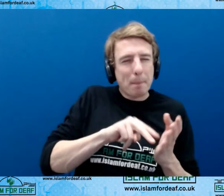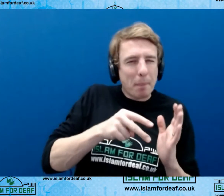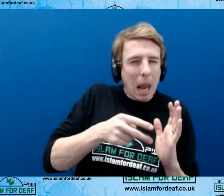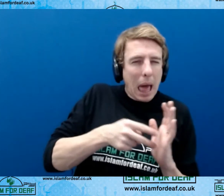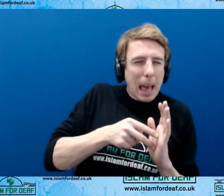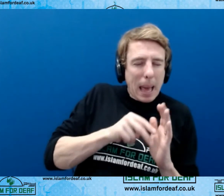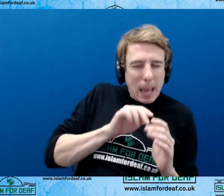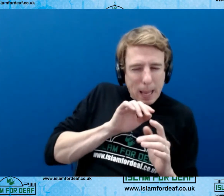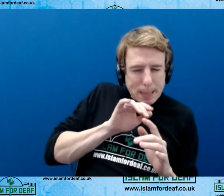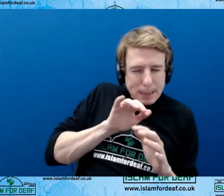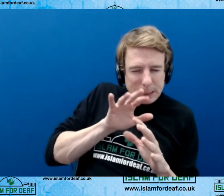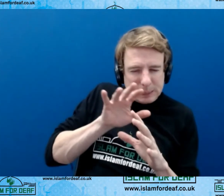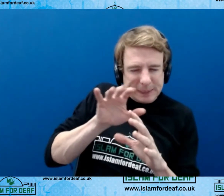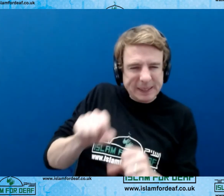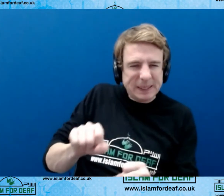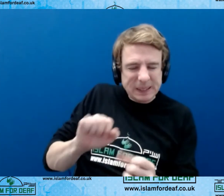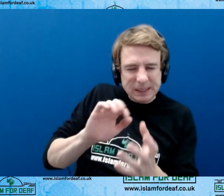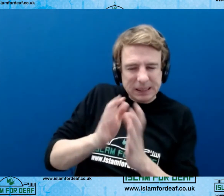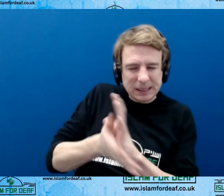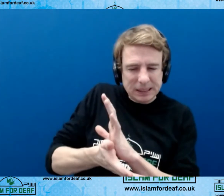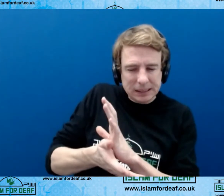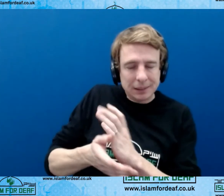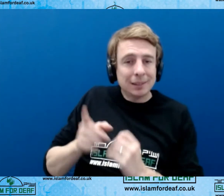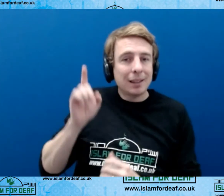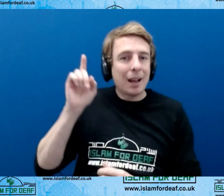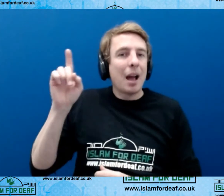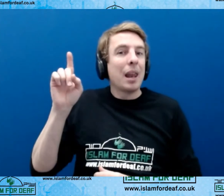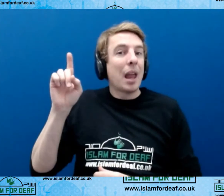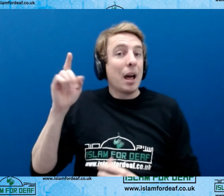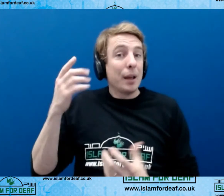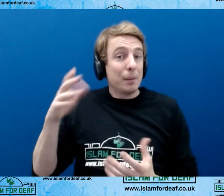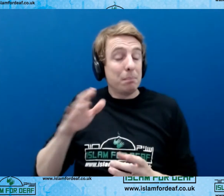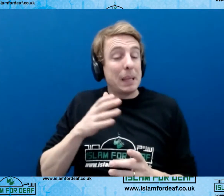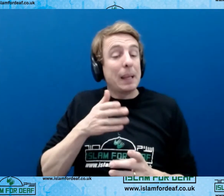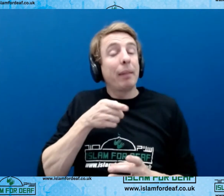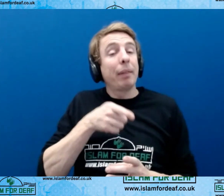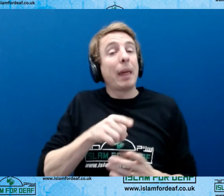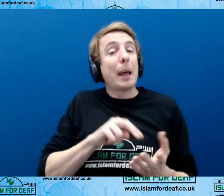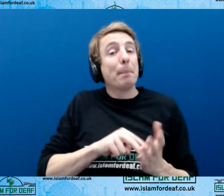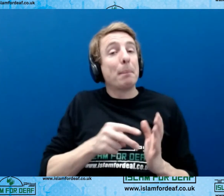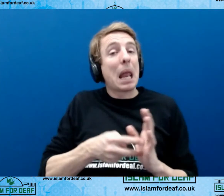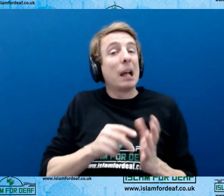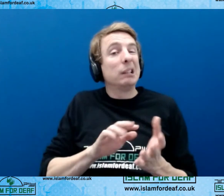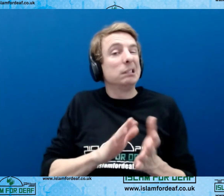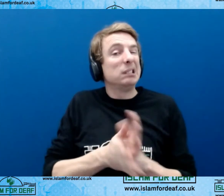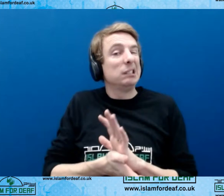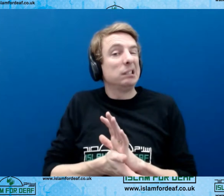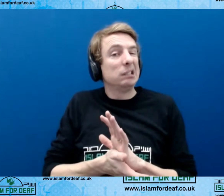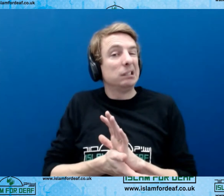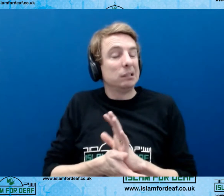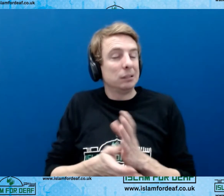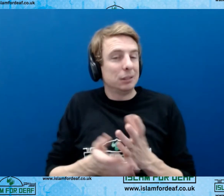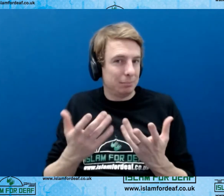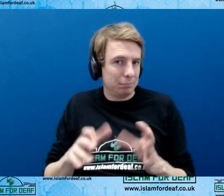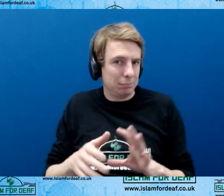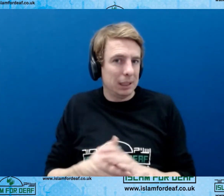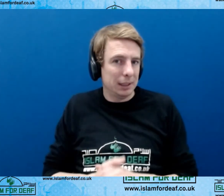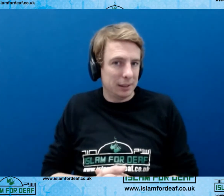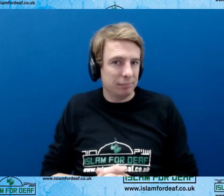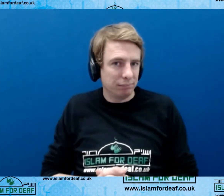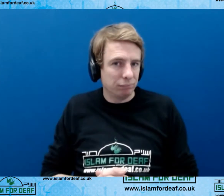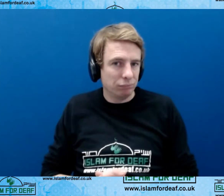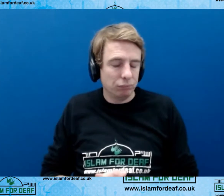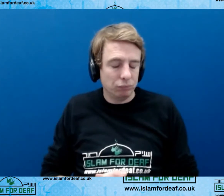فلما جاءوا ومعهم الفيل عندما وصلوا إلى قرب مكة رفض الفيل أن يتوجه